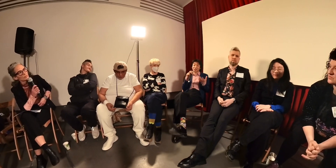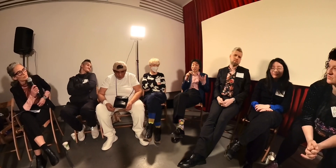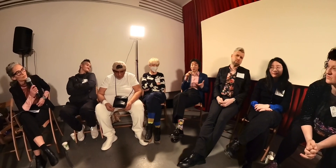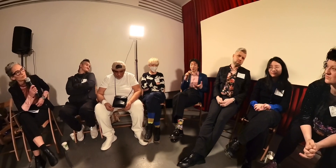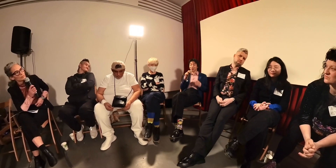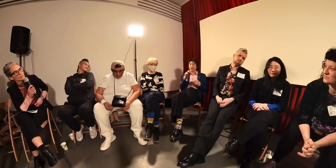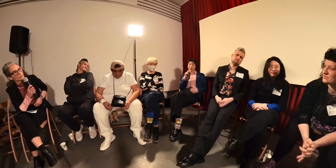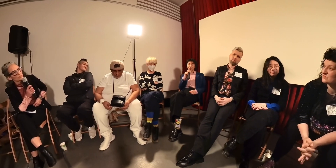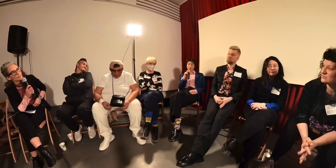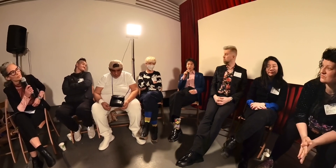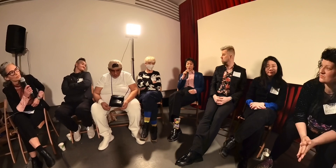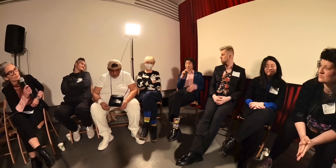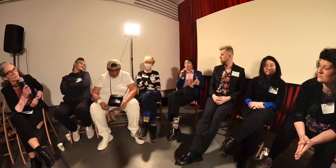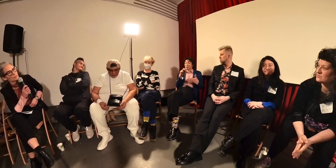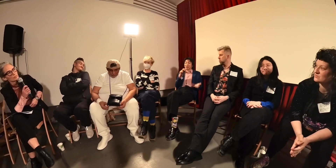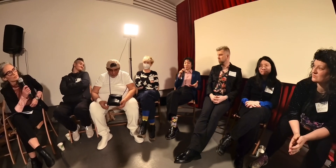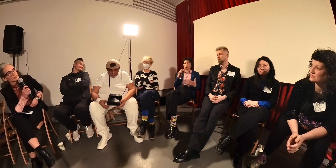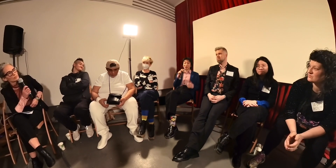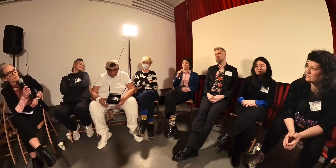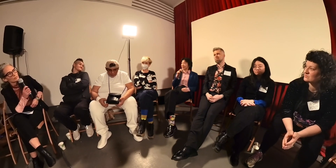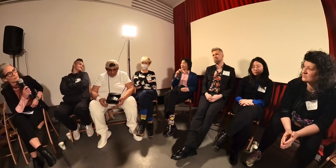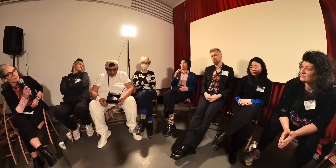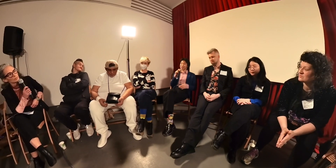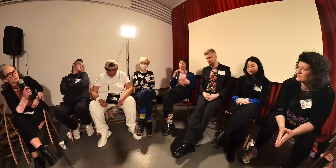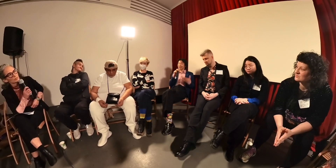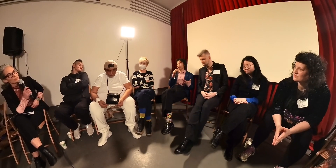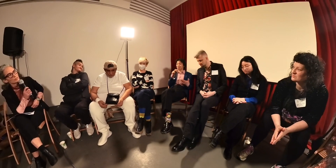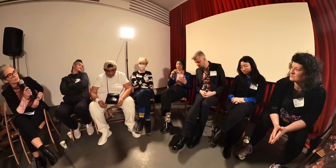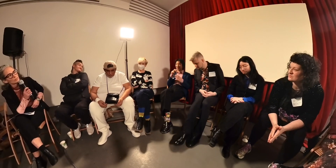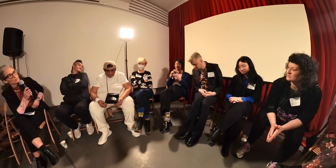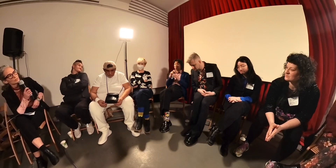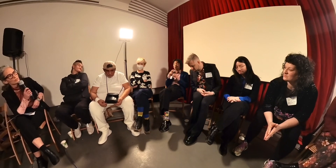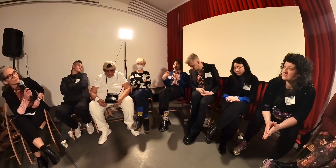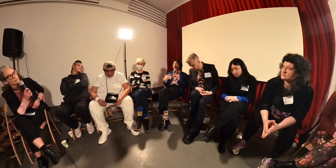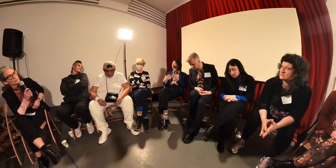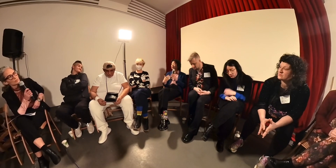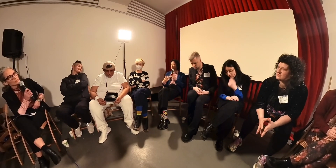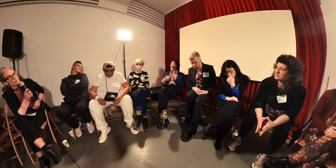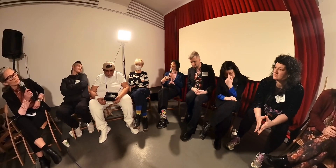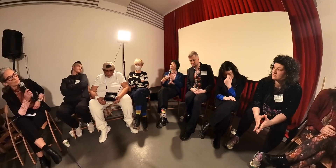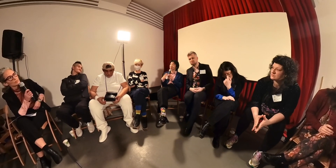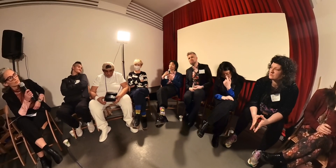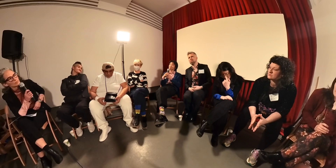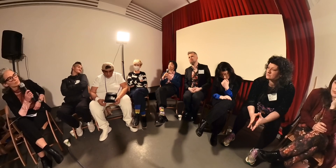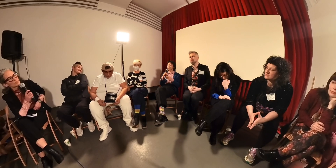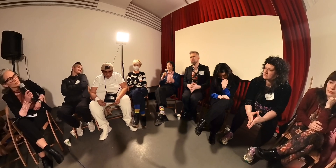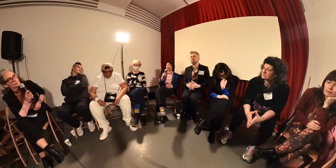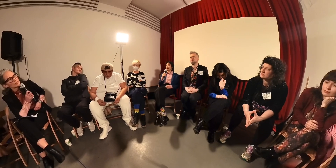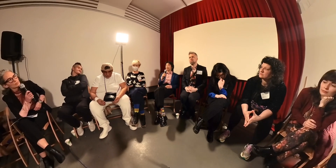kdy vlastně nikdo to vlastně pořádně moc jako nevysvětluje vlastně, jak se to má dělat, a jsou to vlastně moje osobní